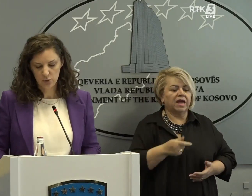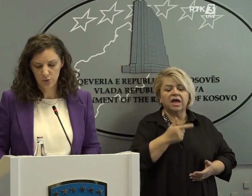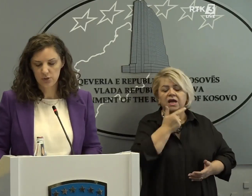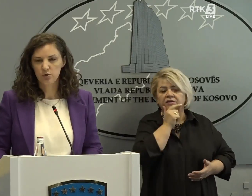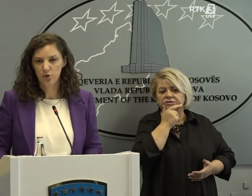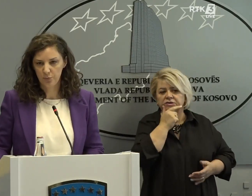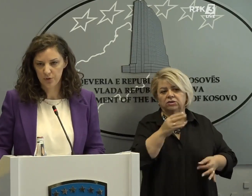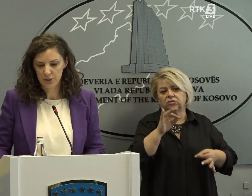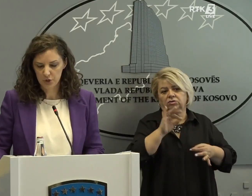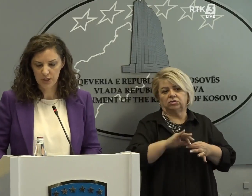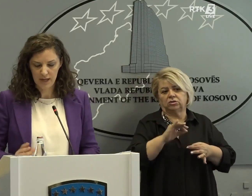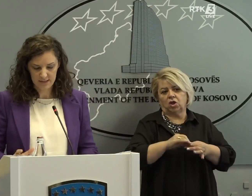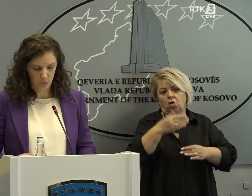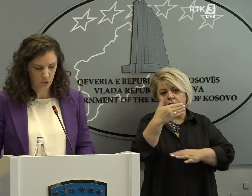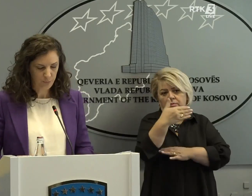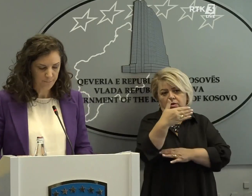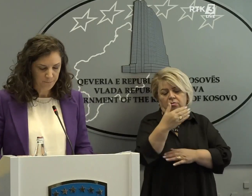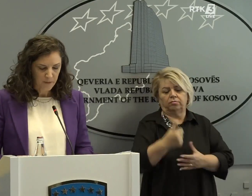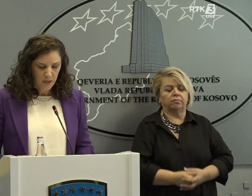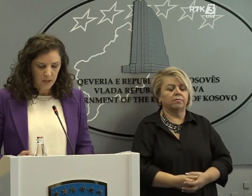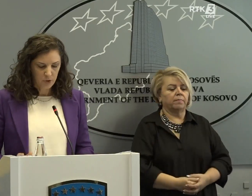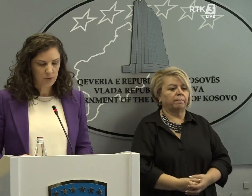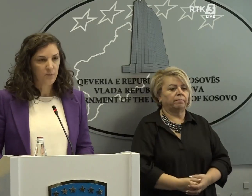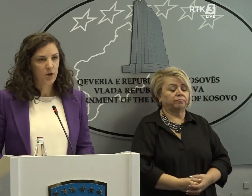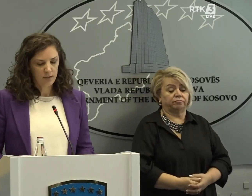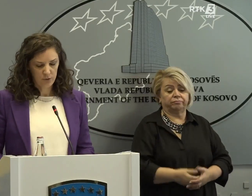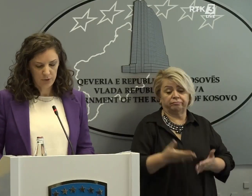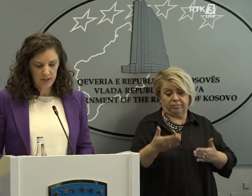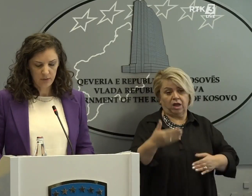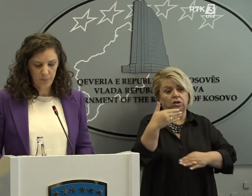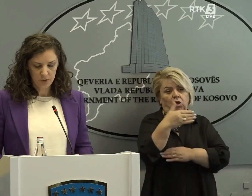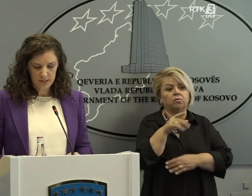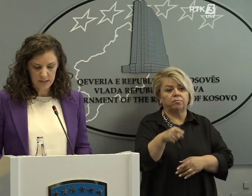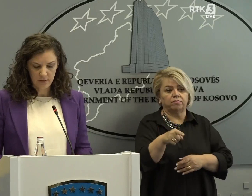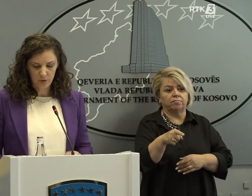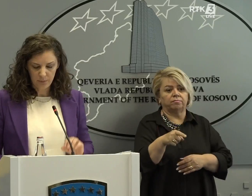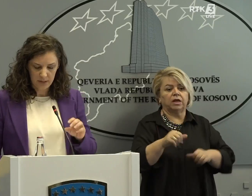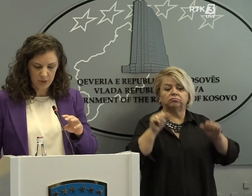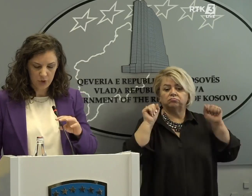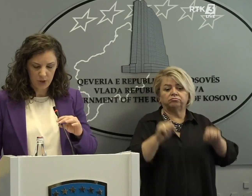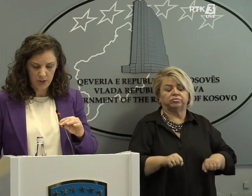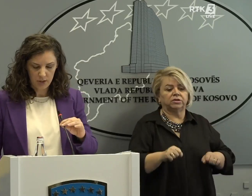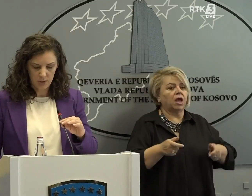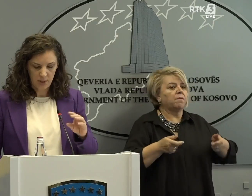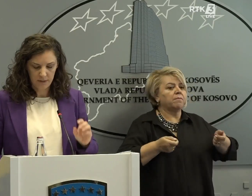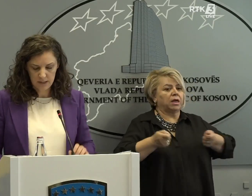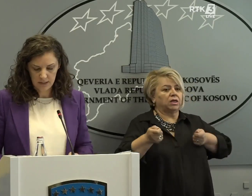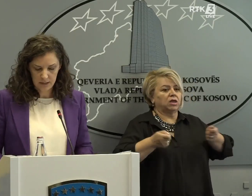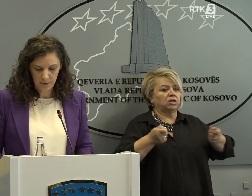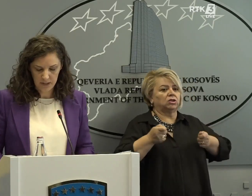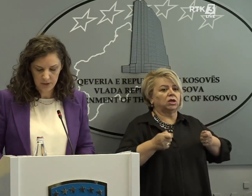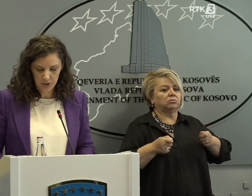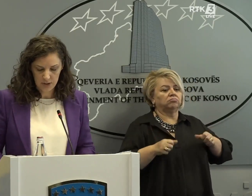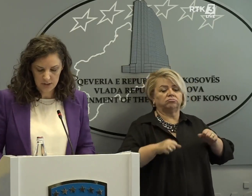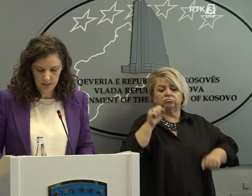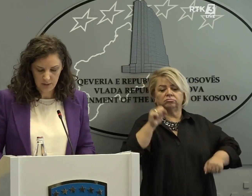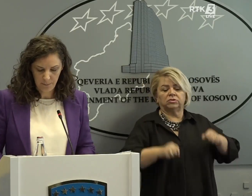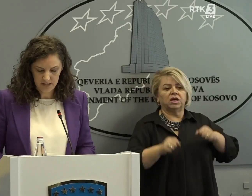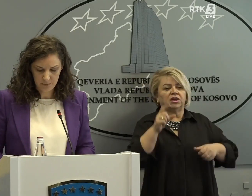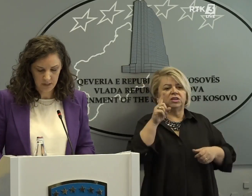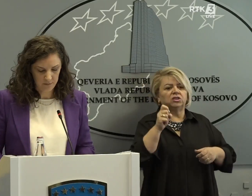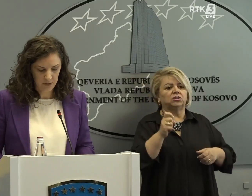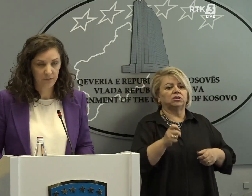Energy Storage Corporation S-Corp. Kjo ndërmarrje do të ketë në pronësi dhe do të menaxhojë kapacitete prej